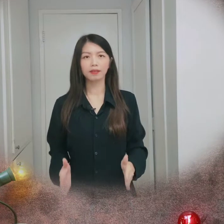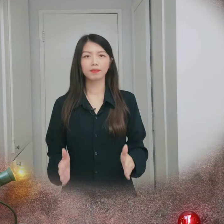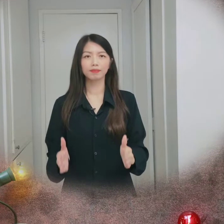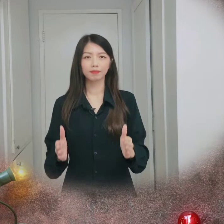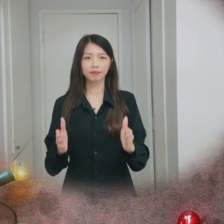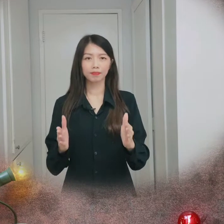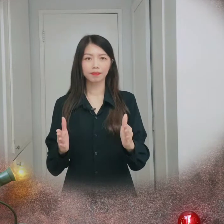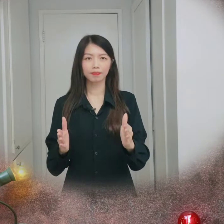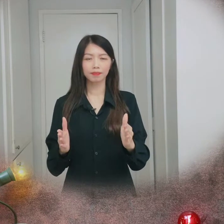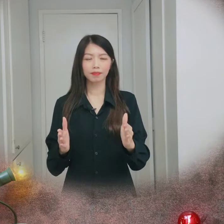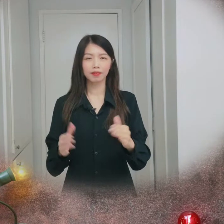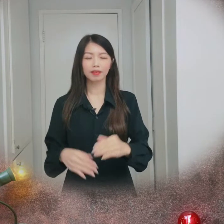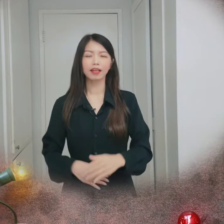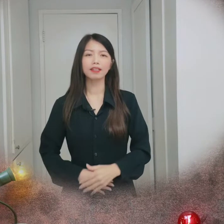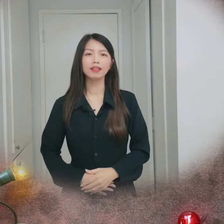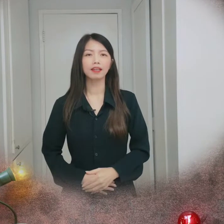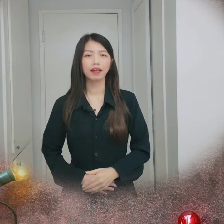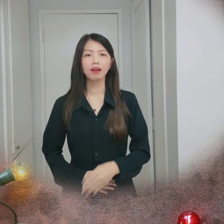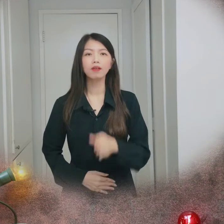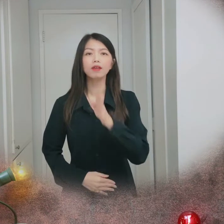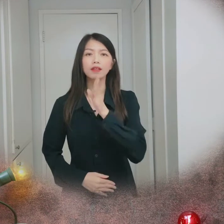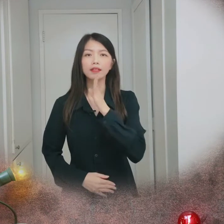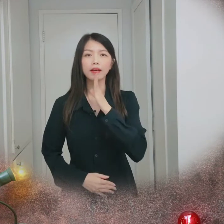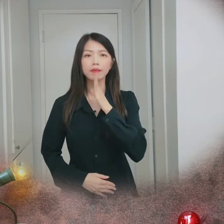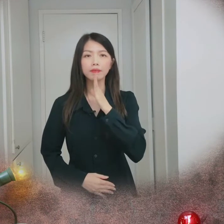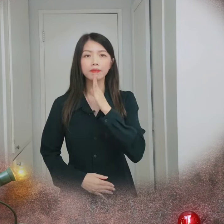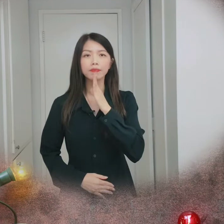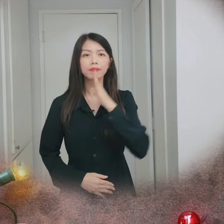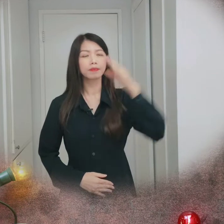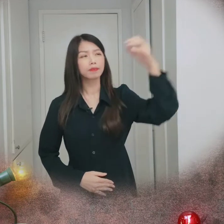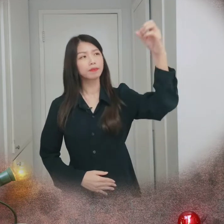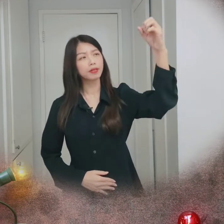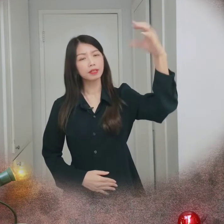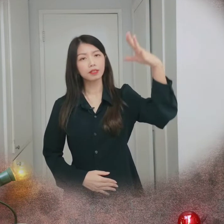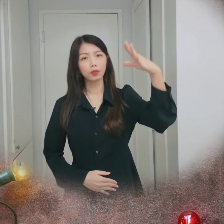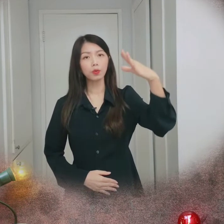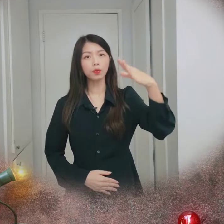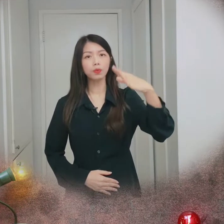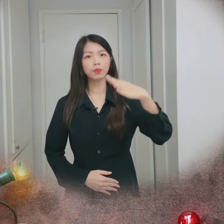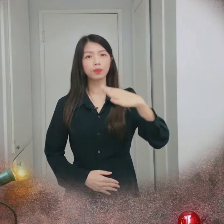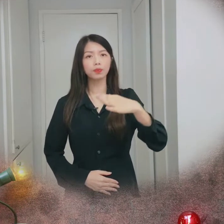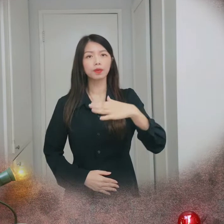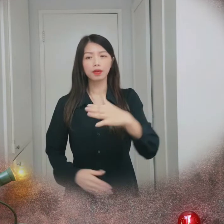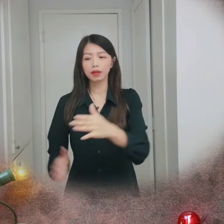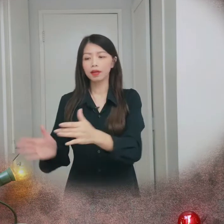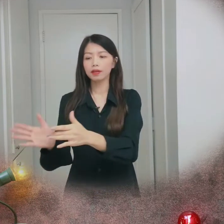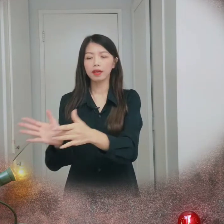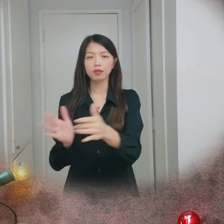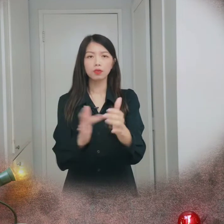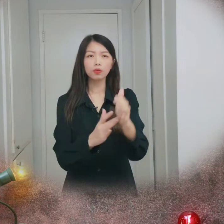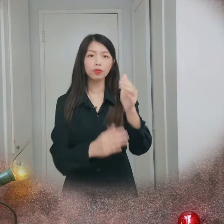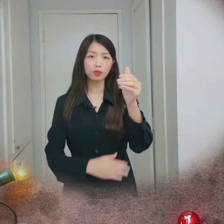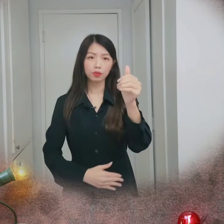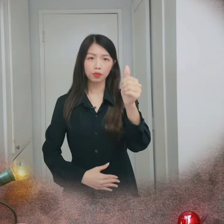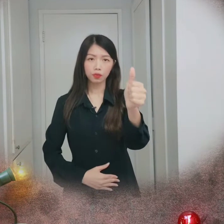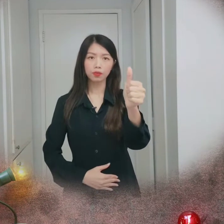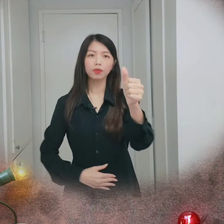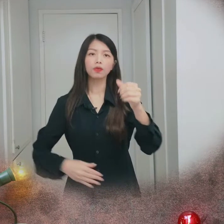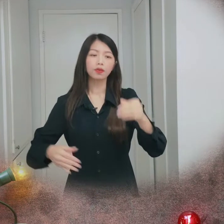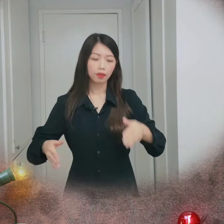나셨다. 다시 해드릴게요. 참 빛으로 예수